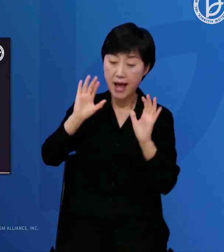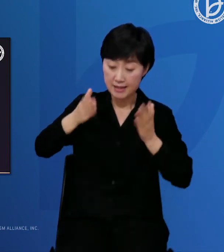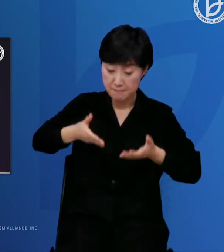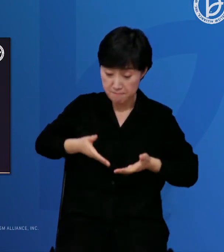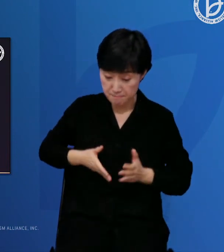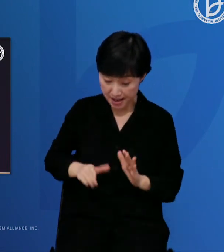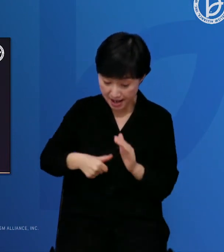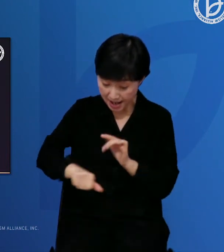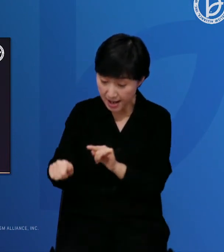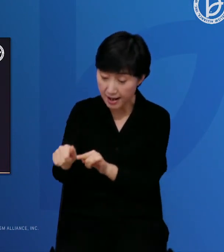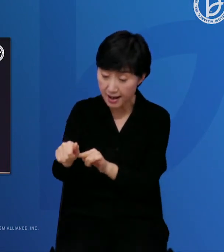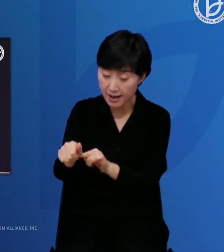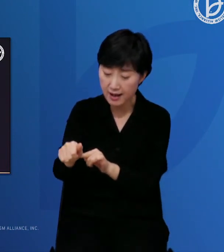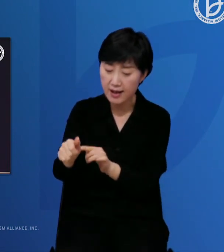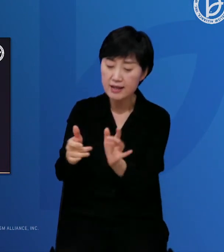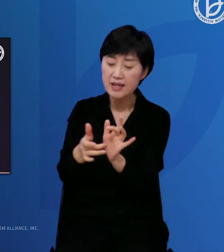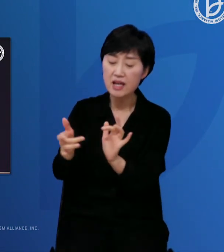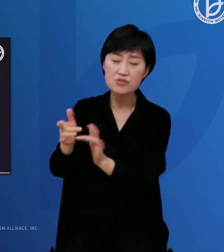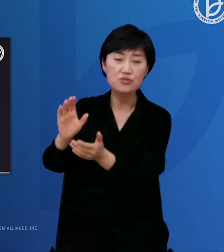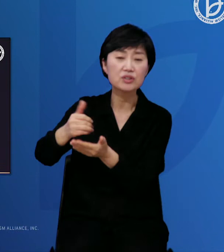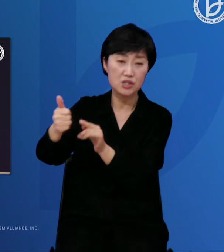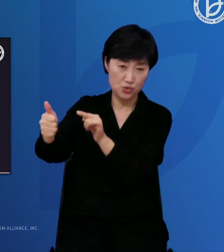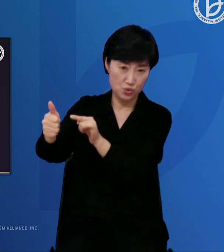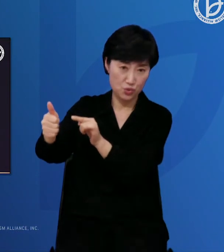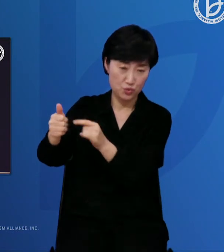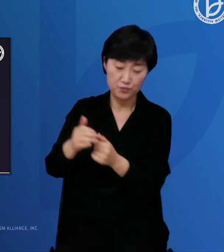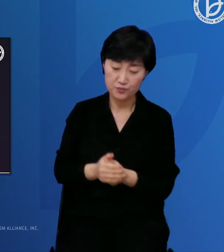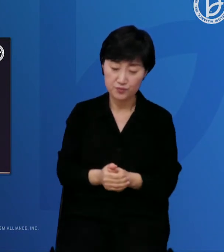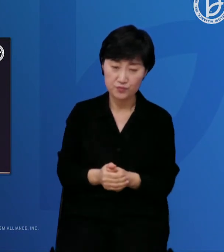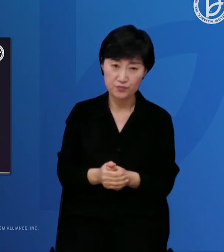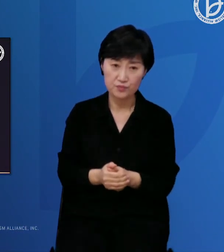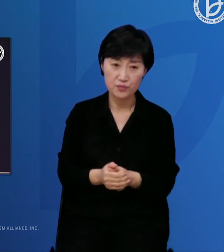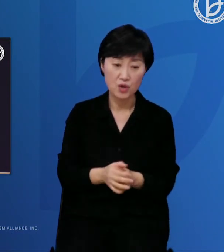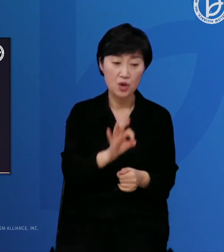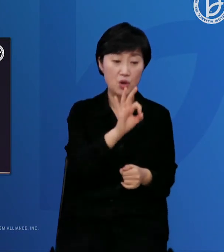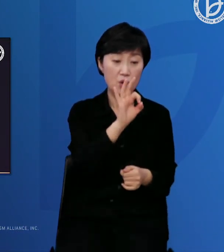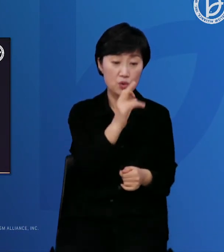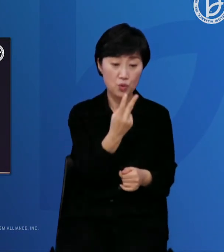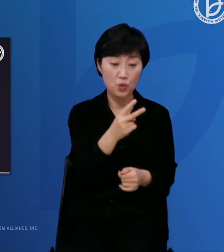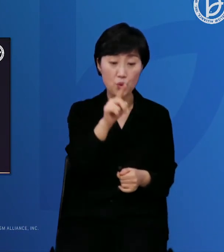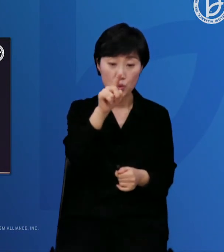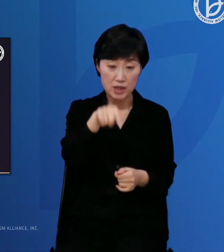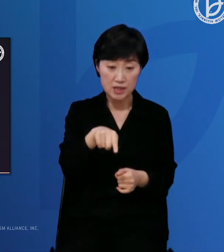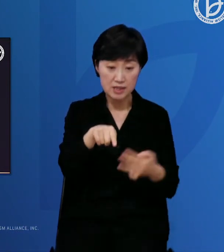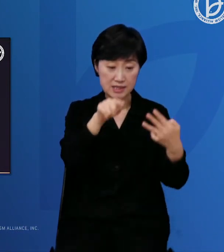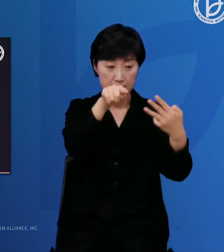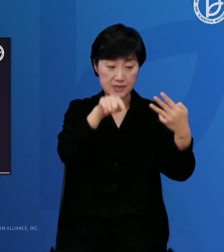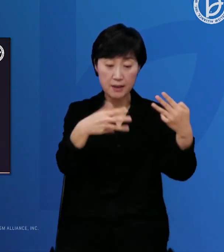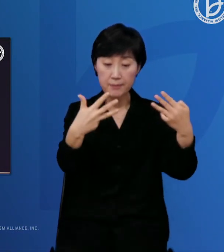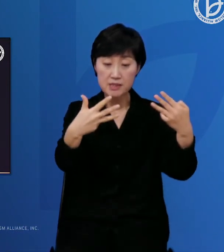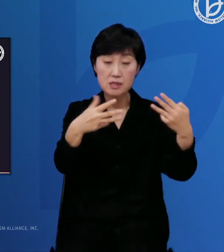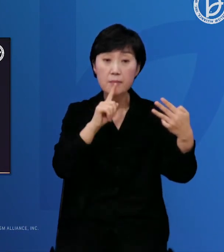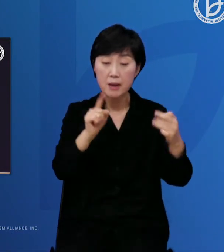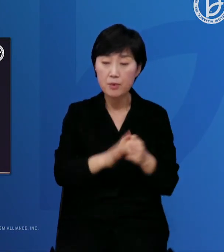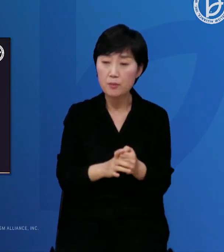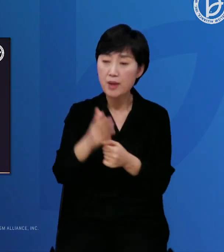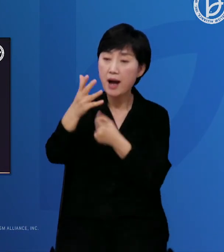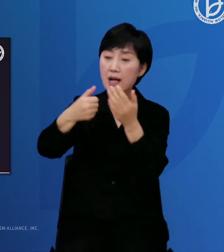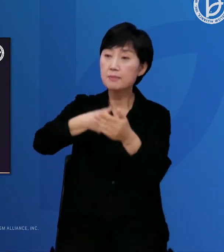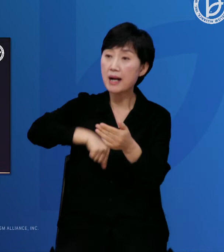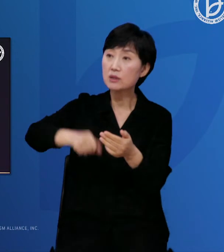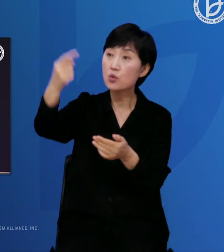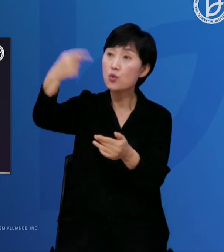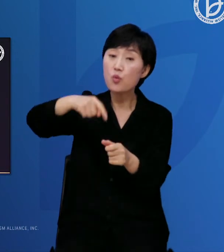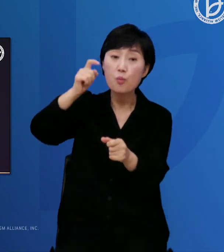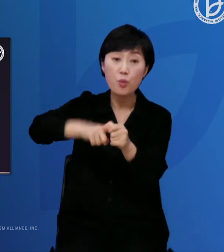Emmanuel. 요한일서 3장 8절에 하나님의 아들이 오신 것은 마귀의 일을 멸하려 하심이니라. 1 John